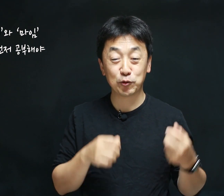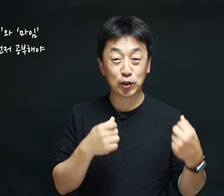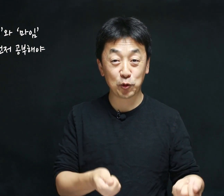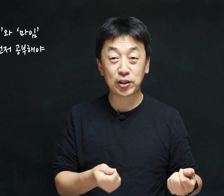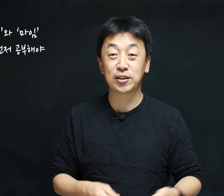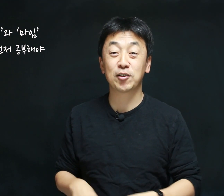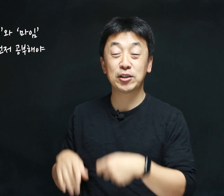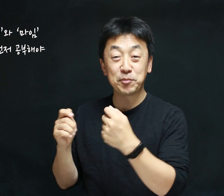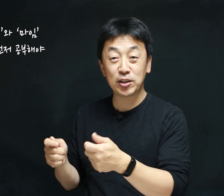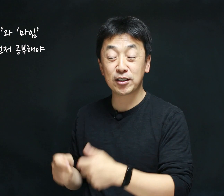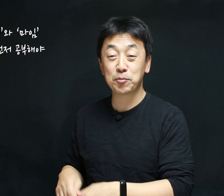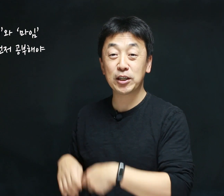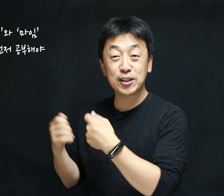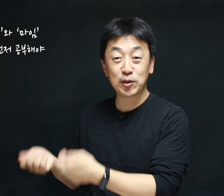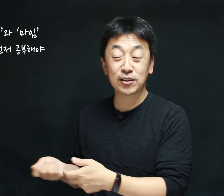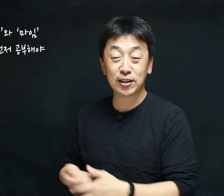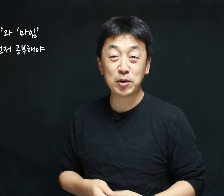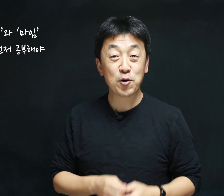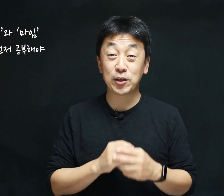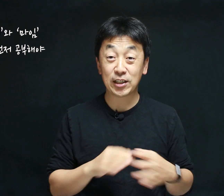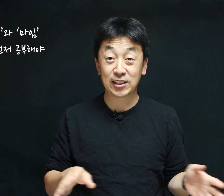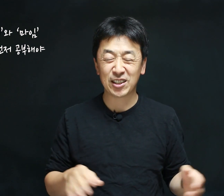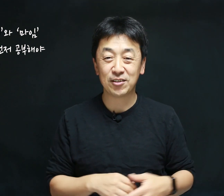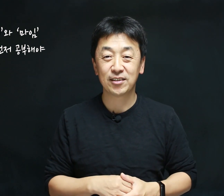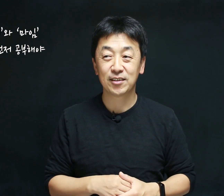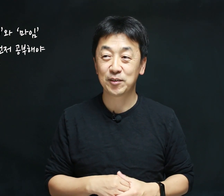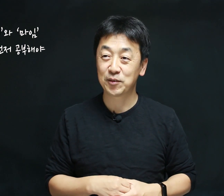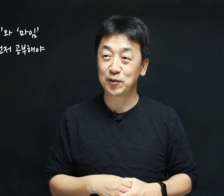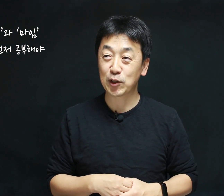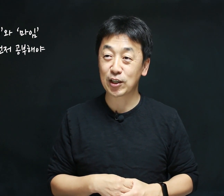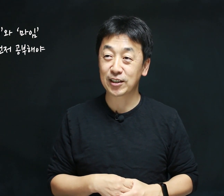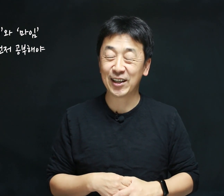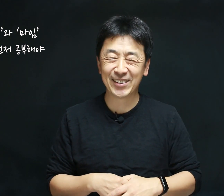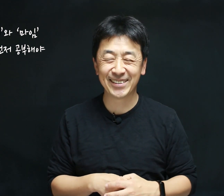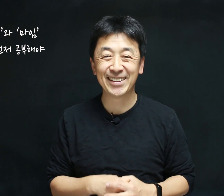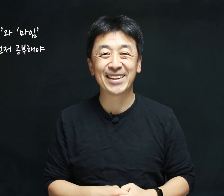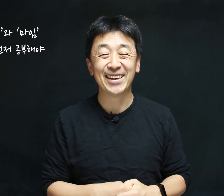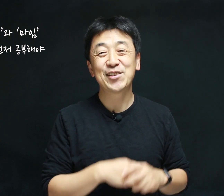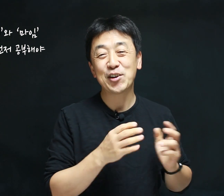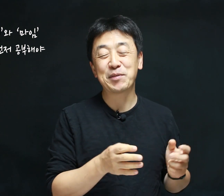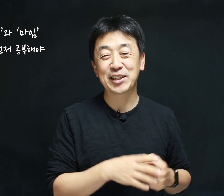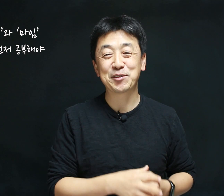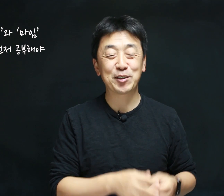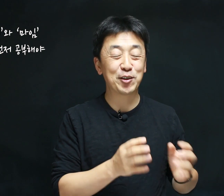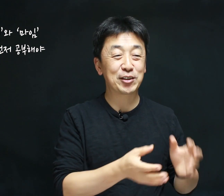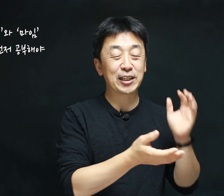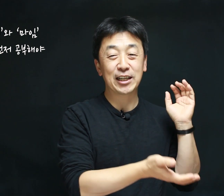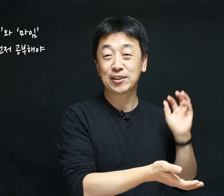운전을 5년 한 사람과 10년 한 사람과 20년 한 사람 완전히 다르잖아요. 완전 다른가요? 네, 수화도 마찬가지입니다. 수화도 자격증을